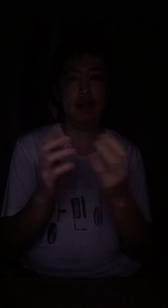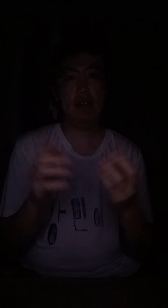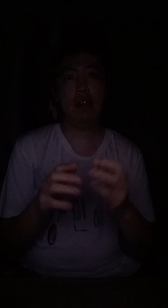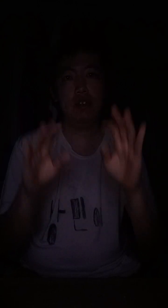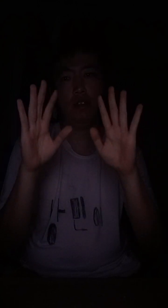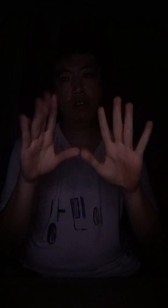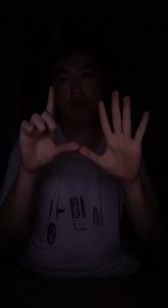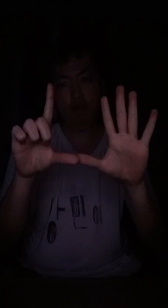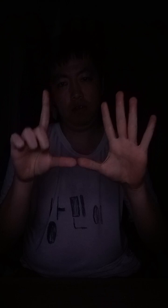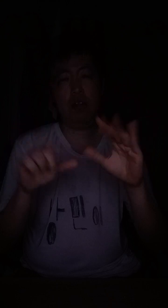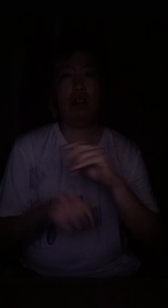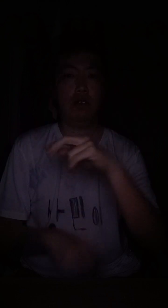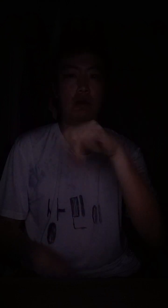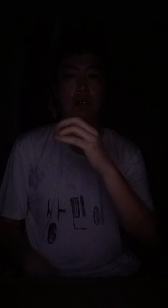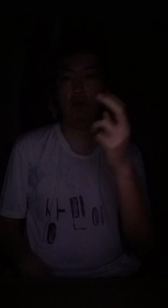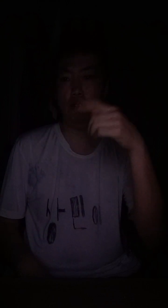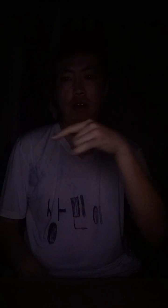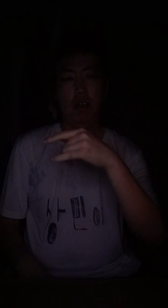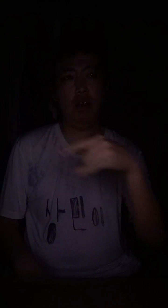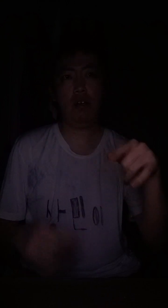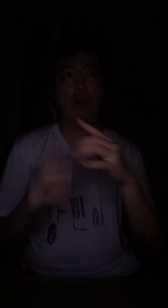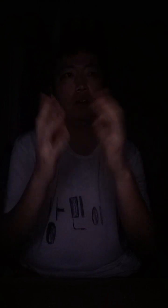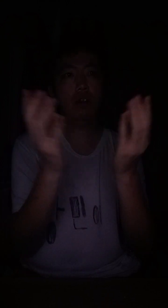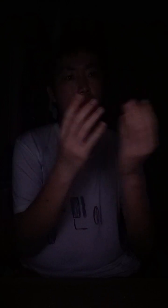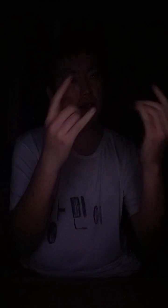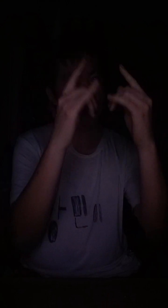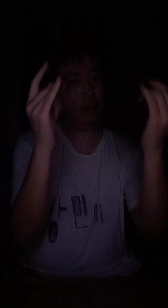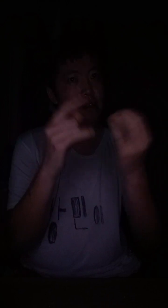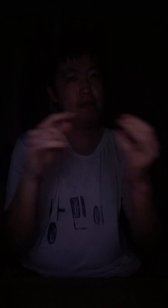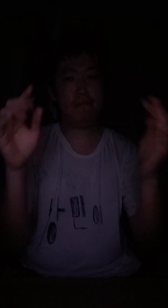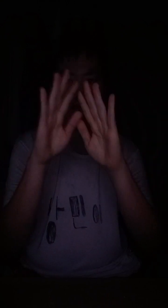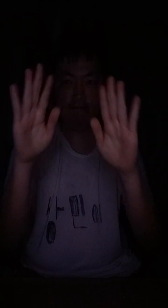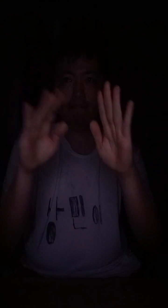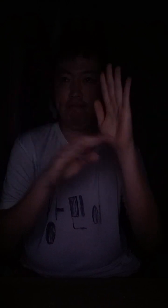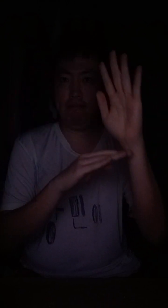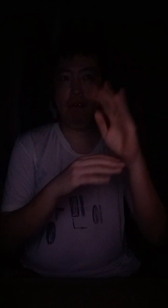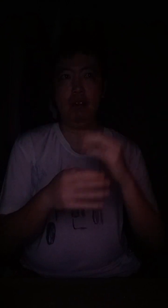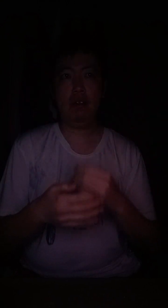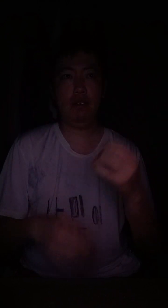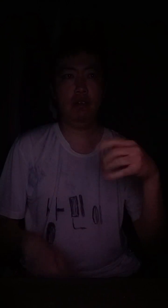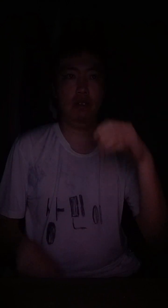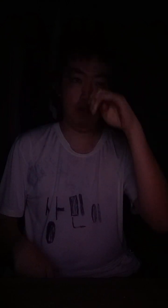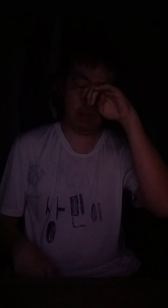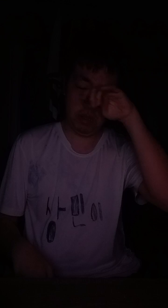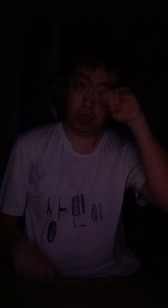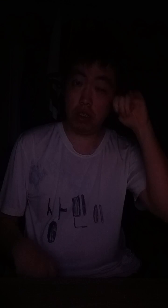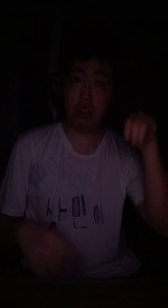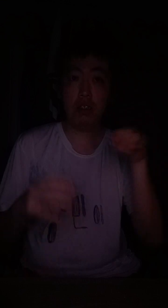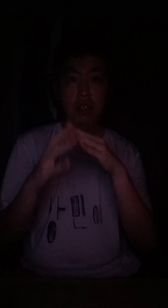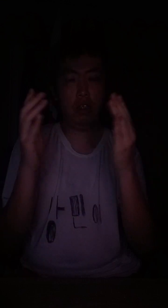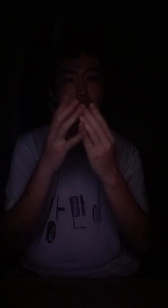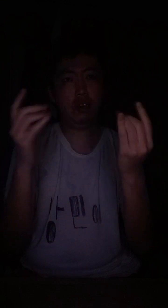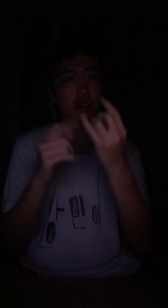탐지기 70대를 해수욕장과 대형 워터파크 등지에 배치했습니다. 또 화장실과 탈의실